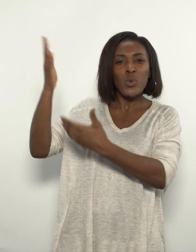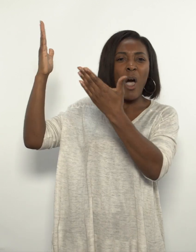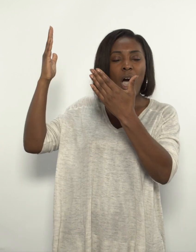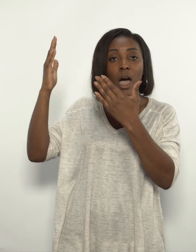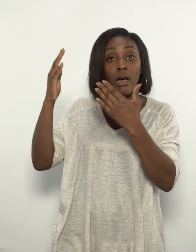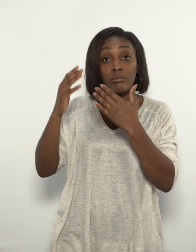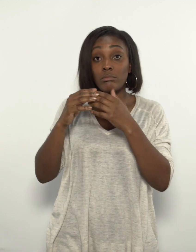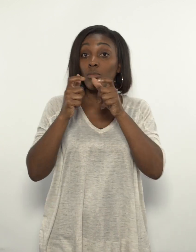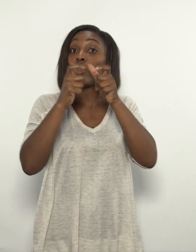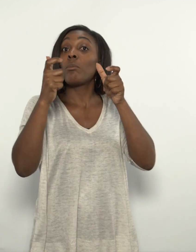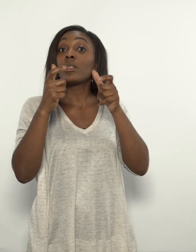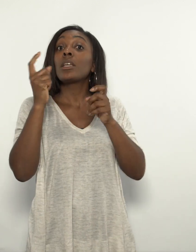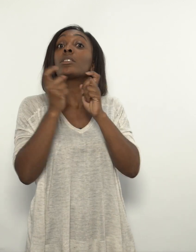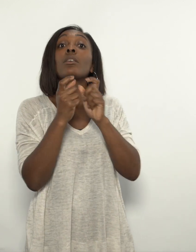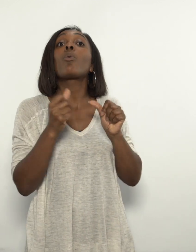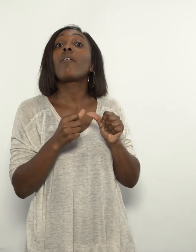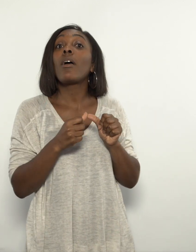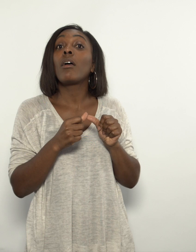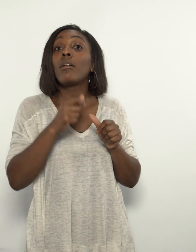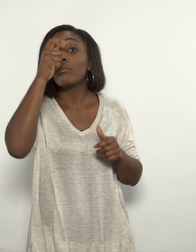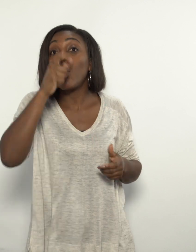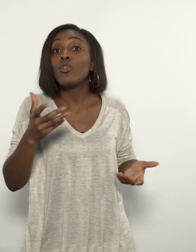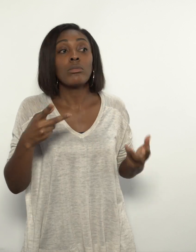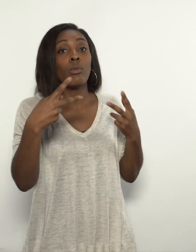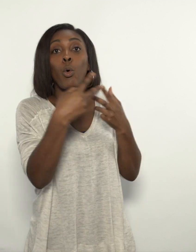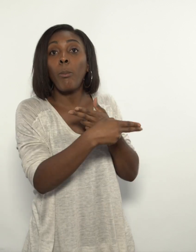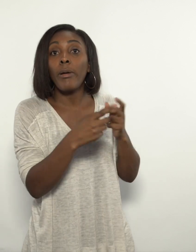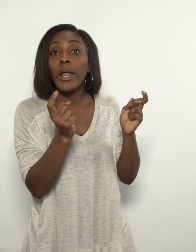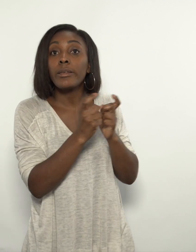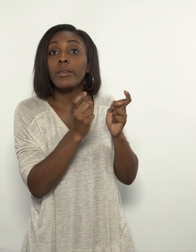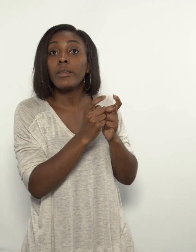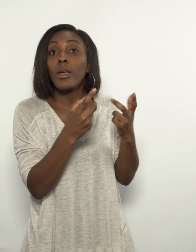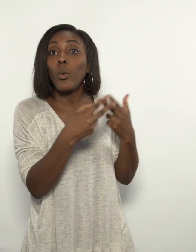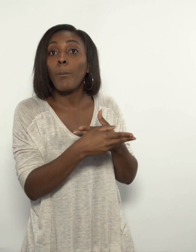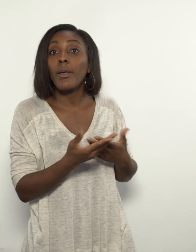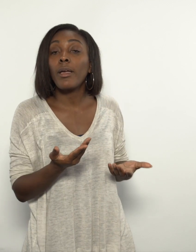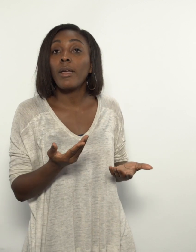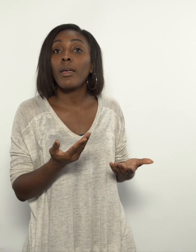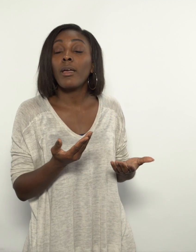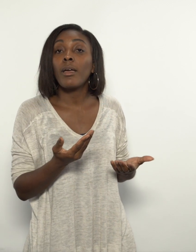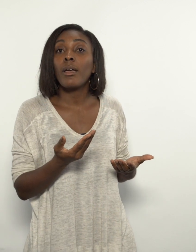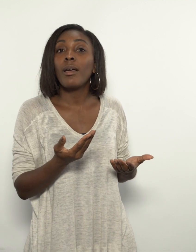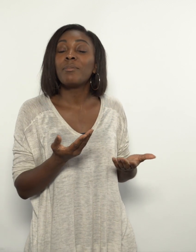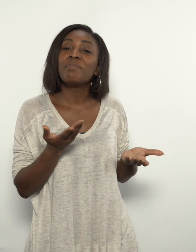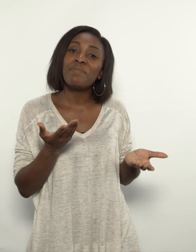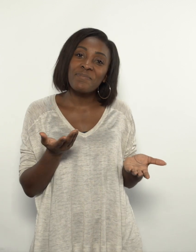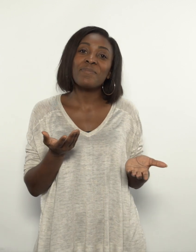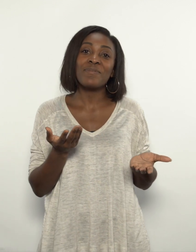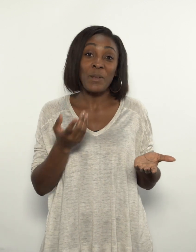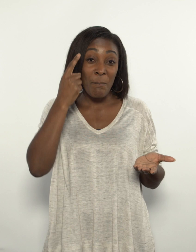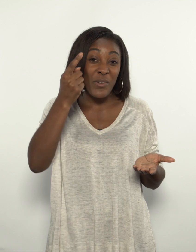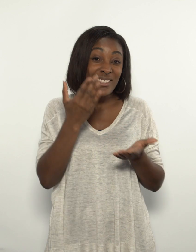de vous. » Alors, qu'est-ce que le fournisseur d'électricité fait? Logique, il coupe l'accès à l'électricité pour ce client.